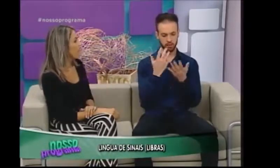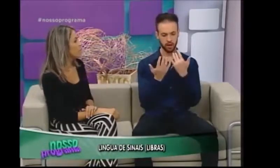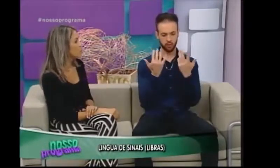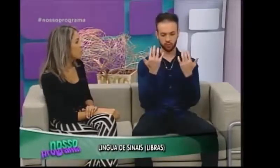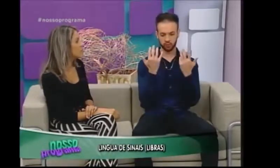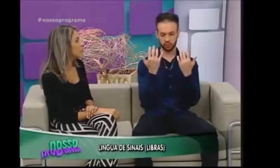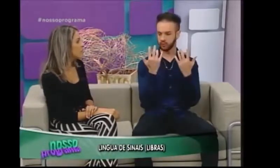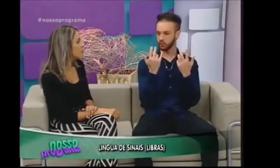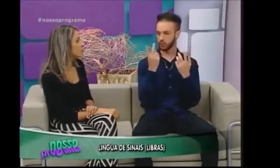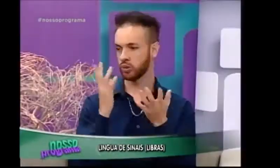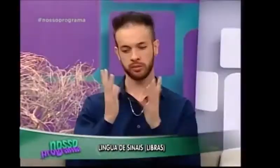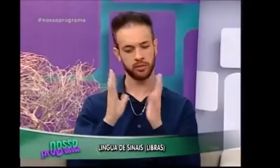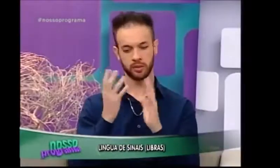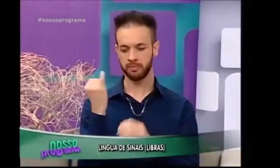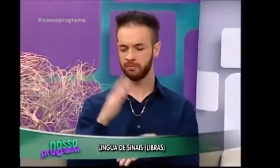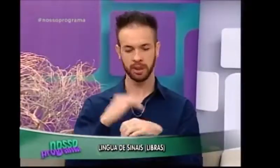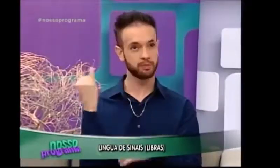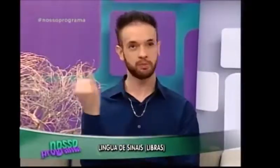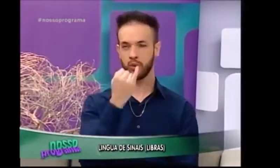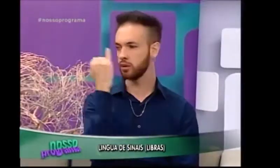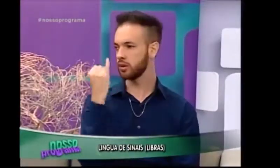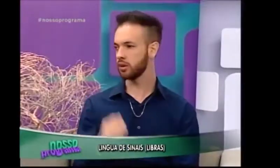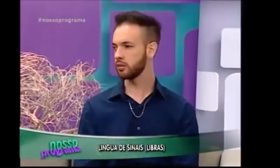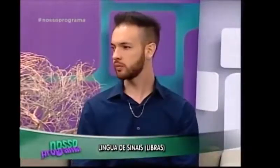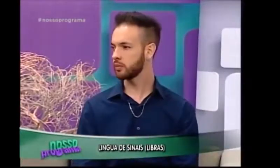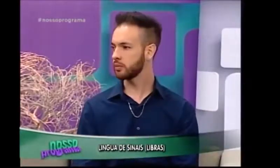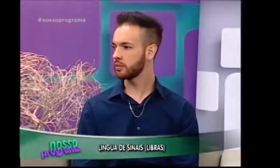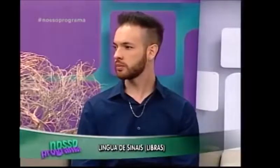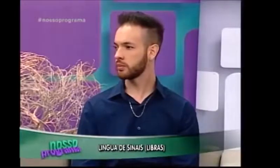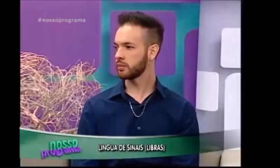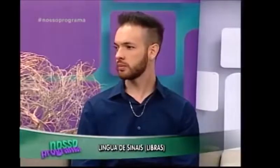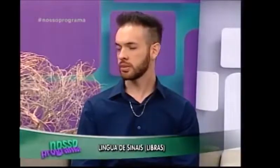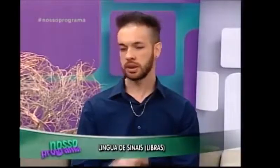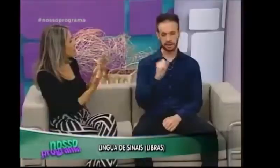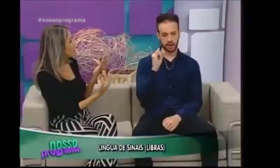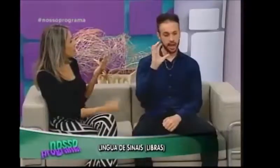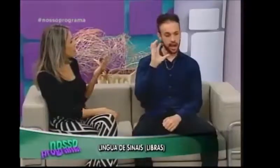as duas mãos. E se a pessoa não tem uma mão?